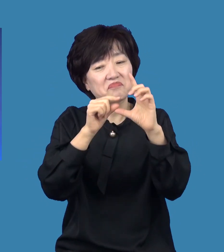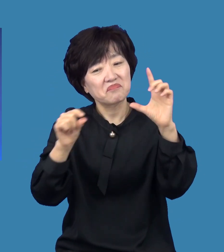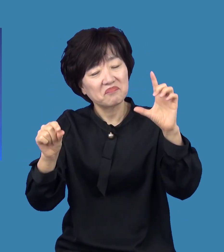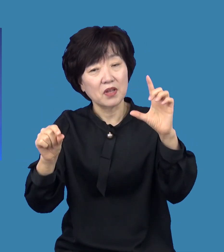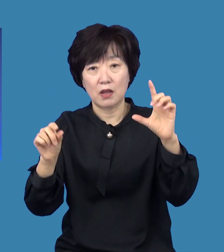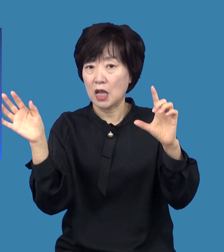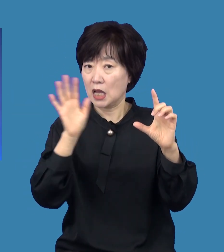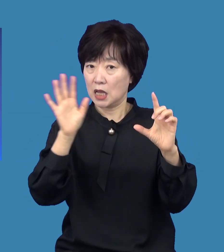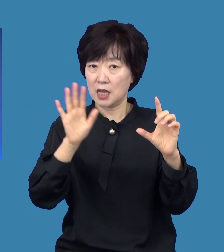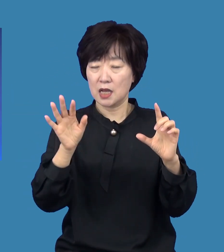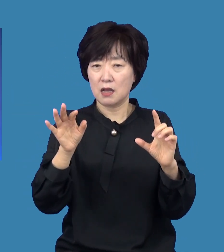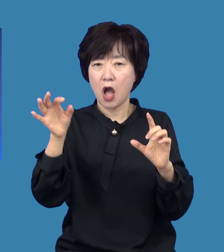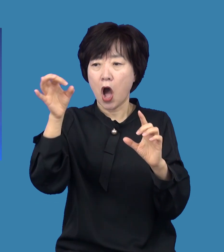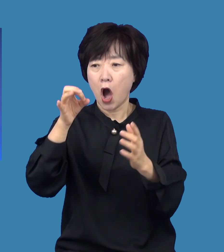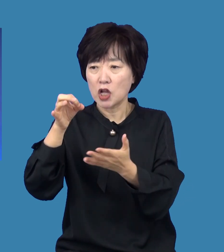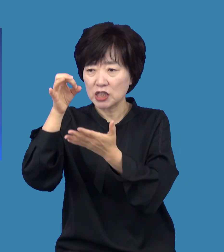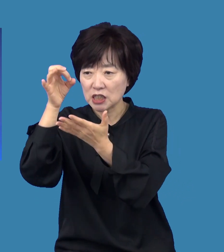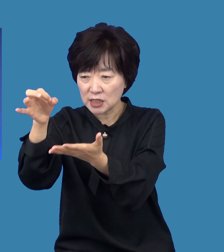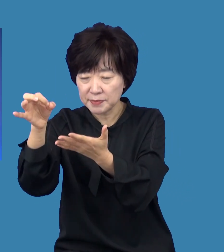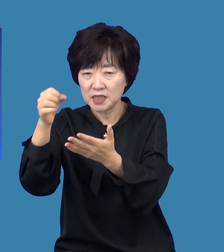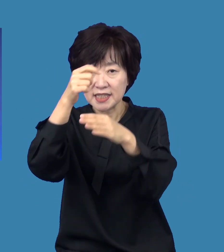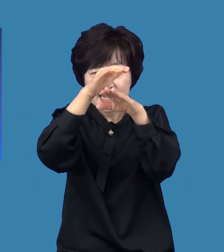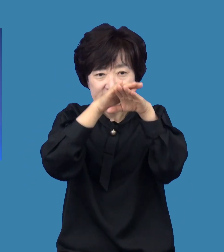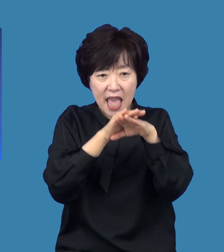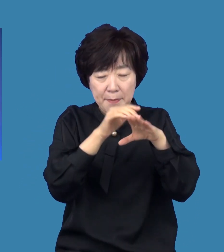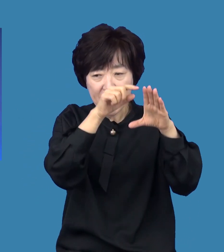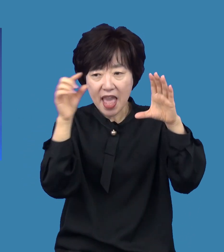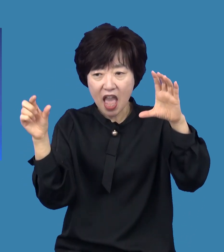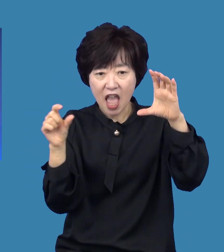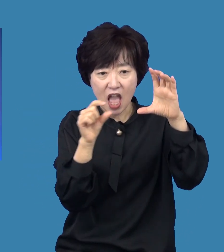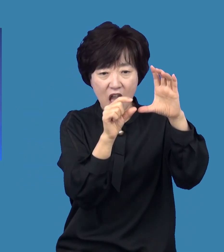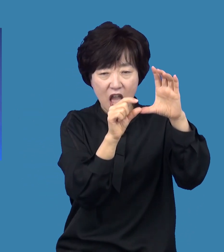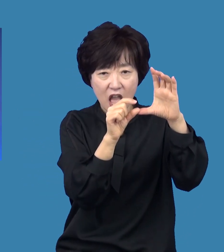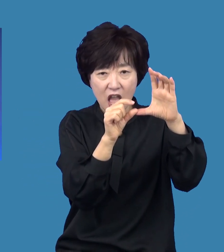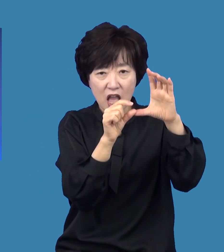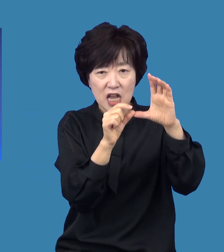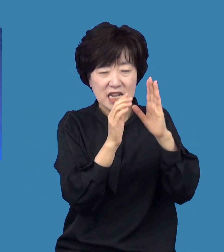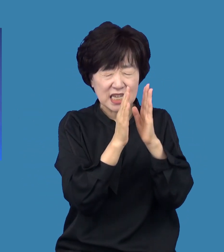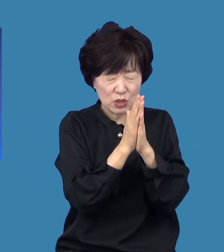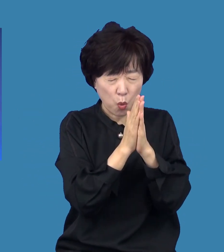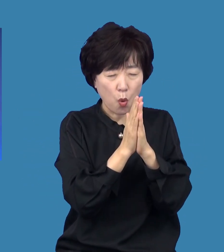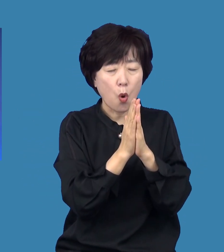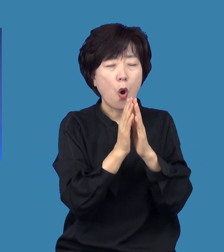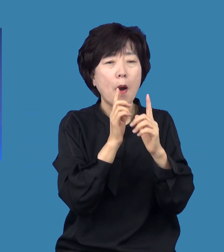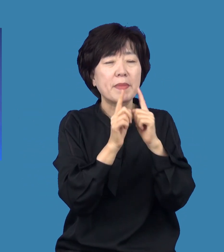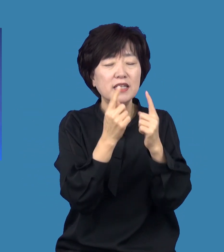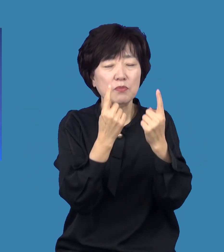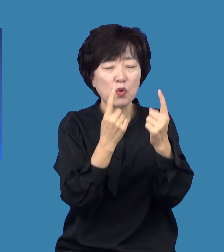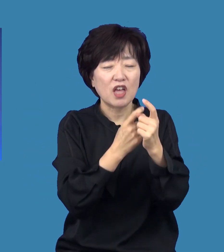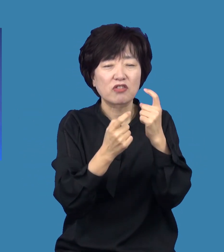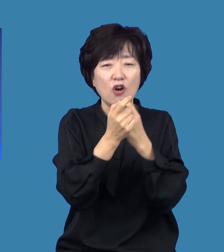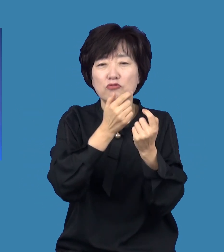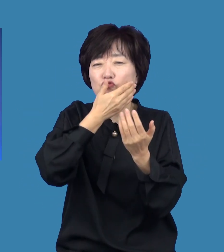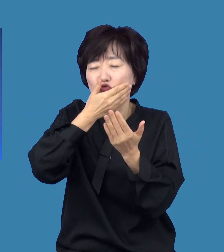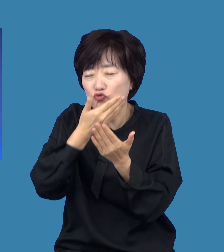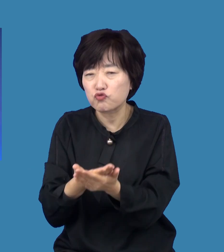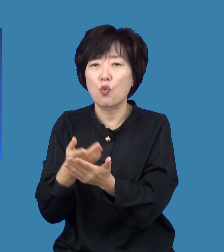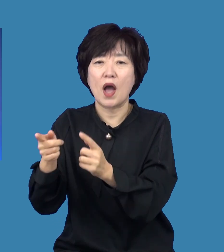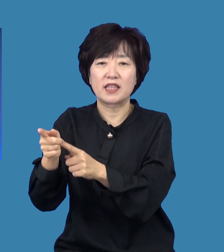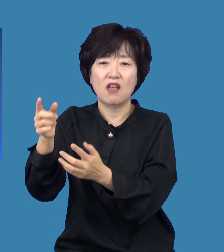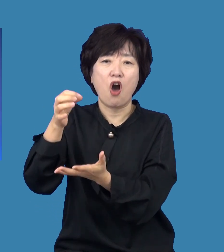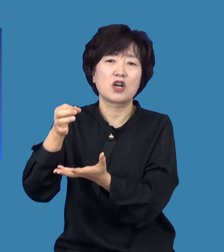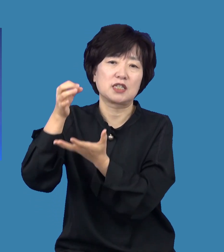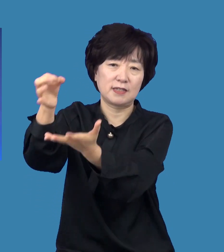여러분 예배의 일부일 뿐만 아니라 어떻게 보면 기도나 말씀보다도 더 중요한 예배입니다.